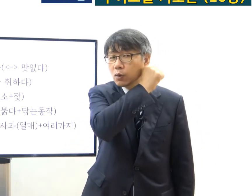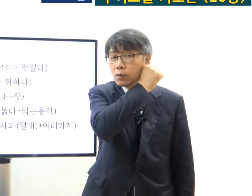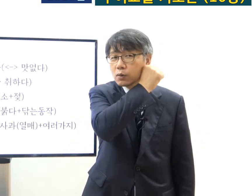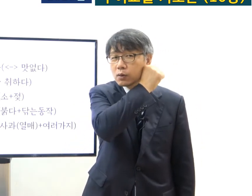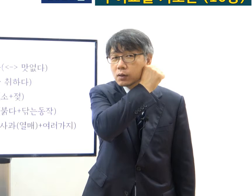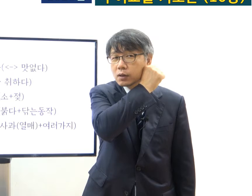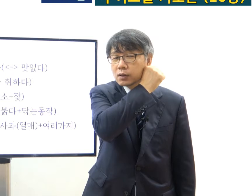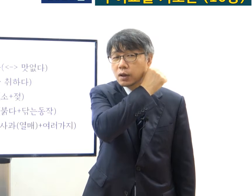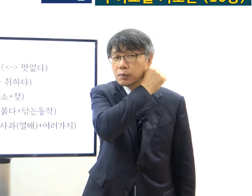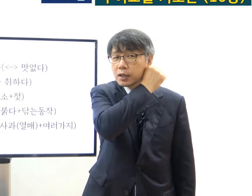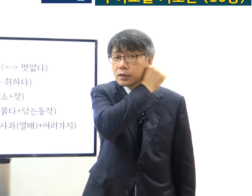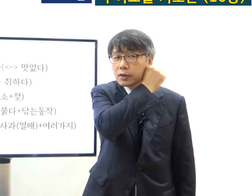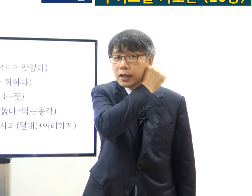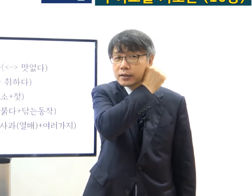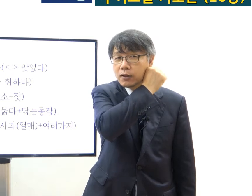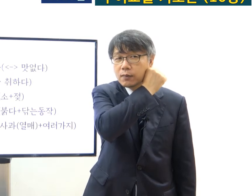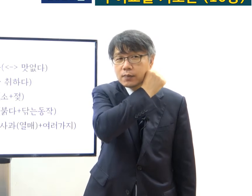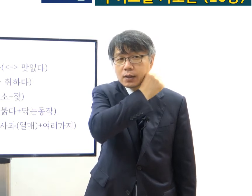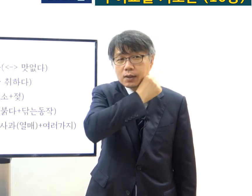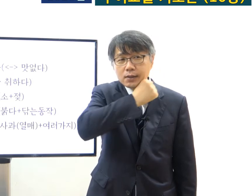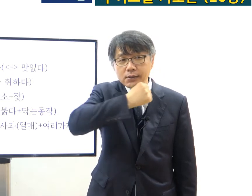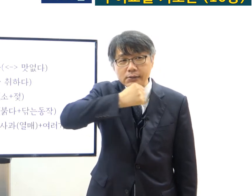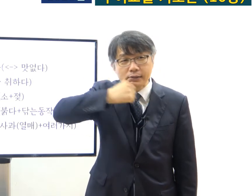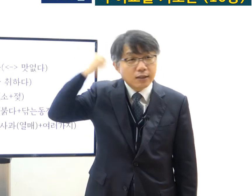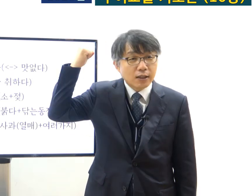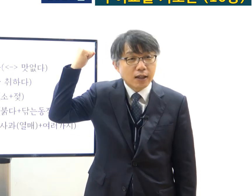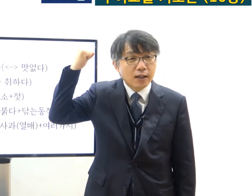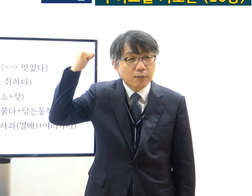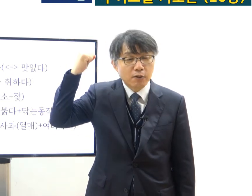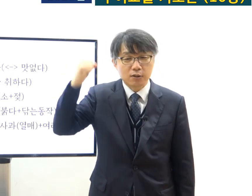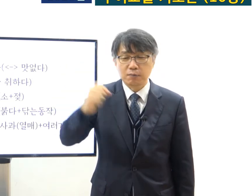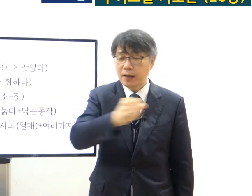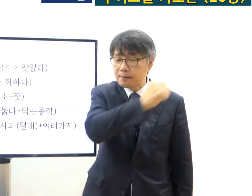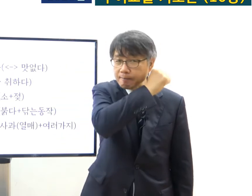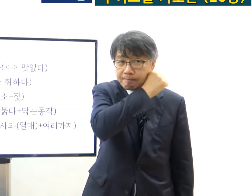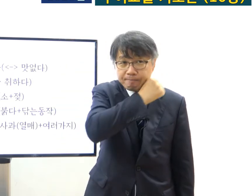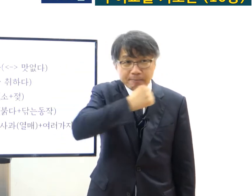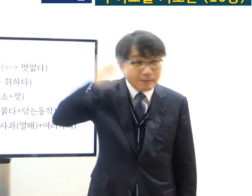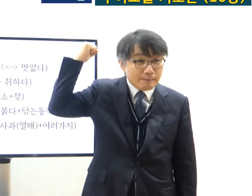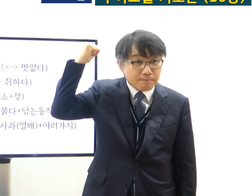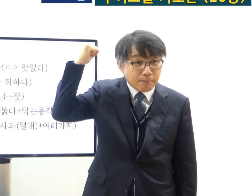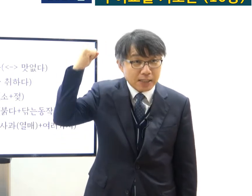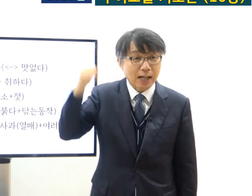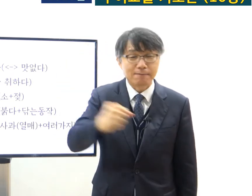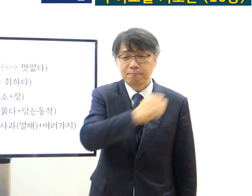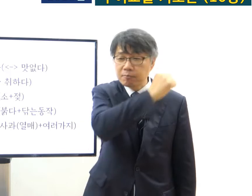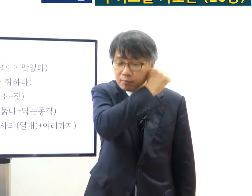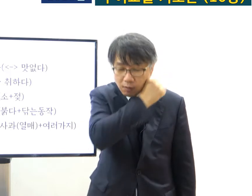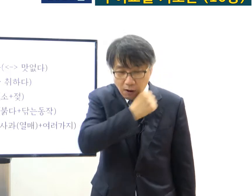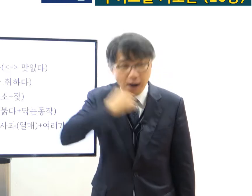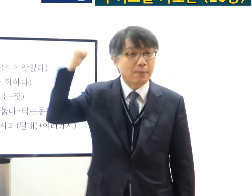왼쪽으로 턱 밑에서 이렇게 해서 이렇게 표현해 줍니다. 맛있다. 와,